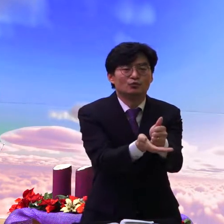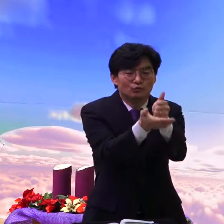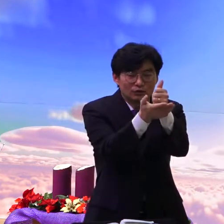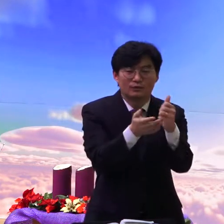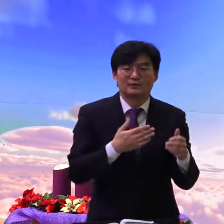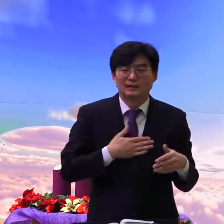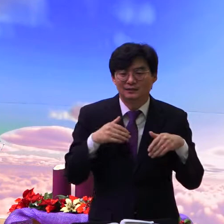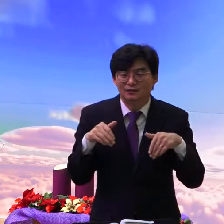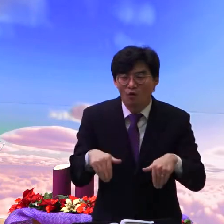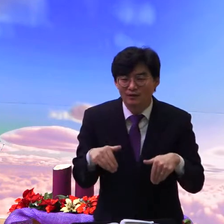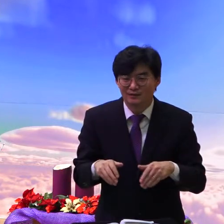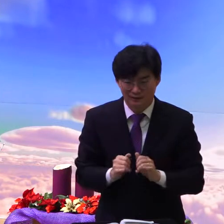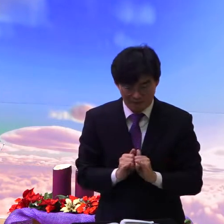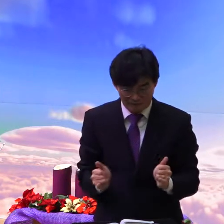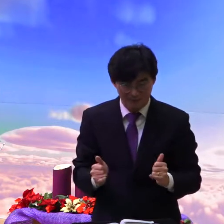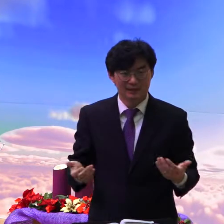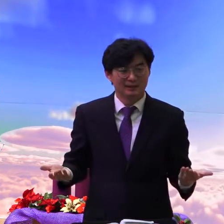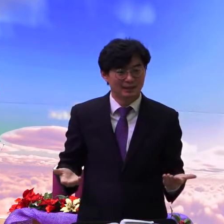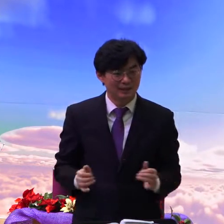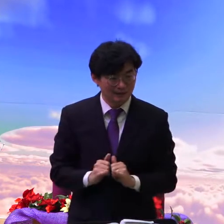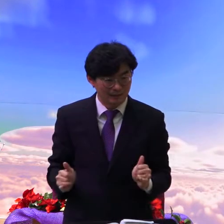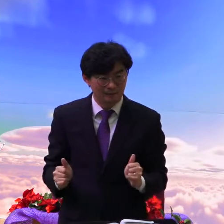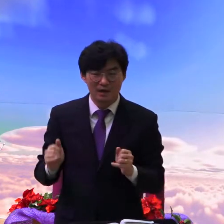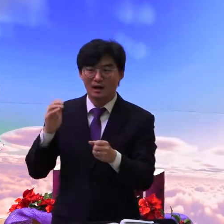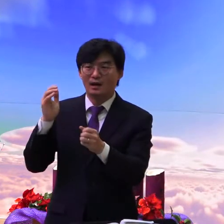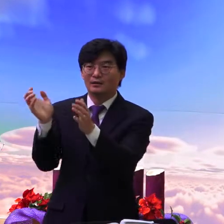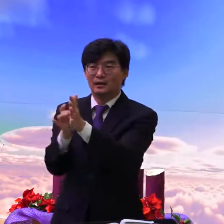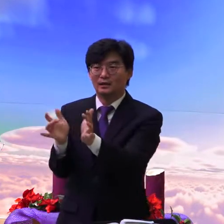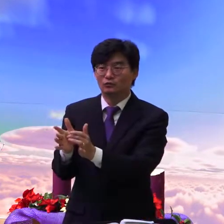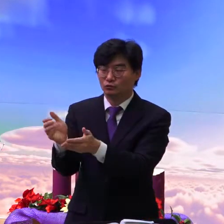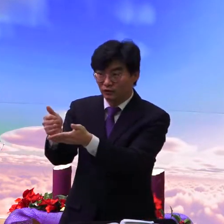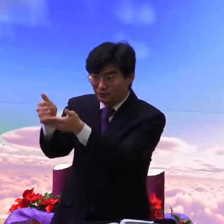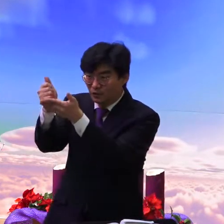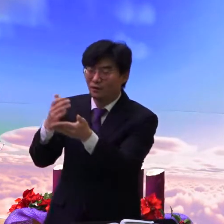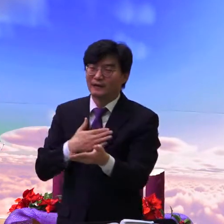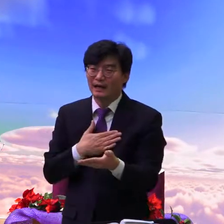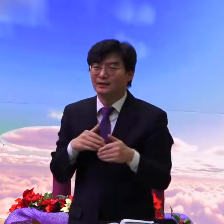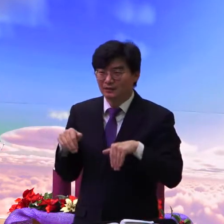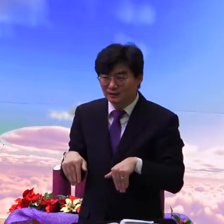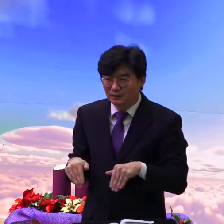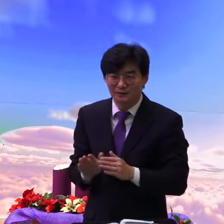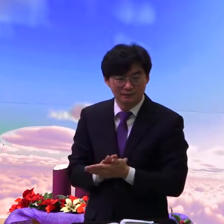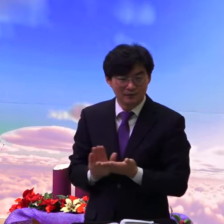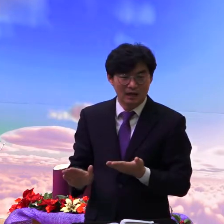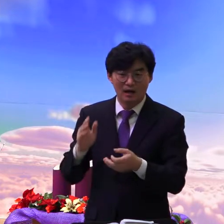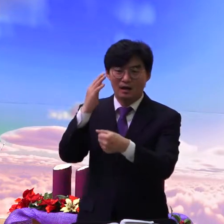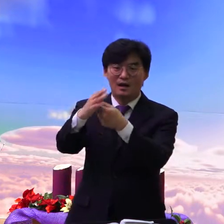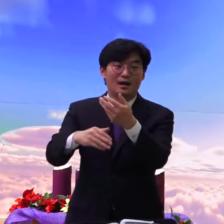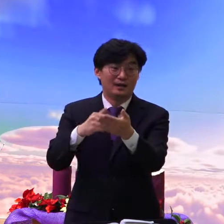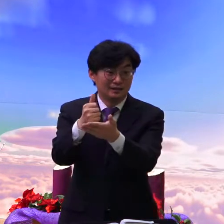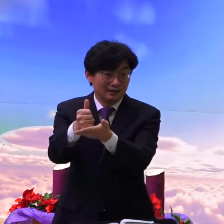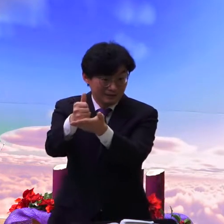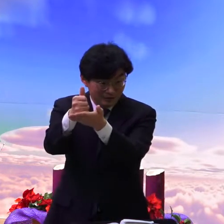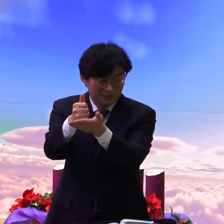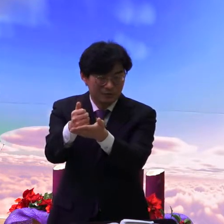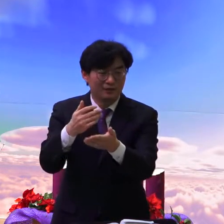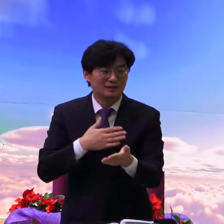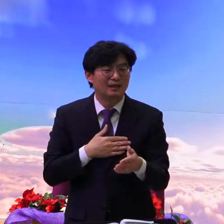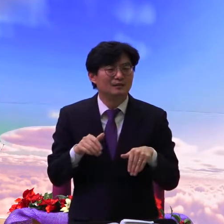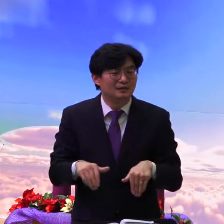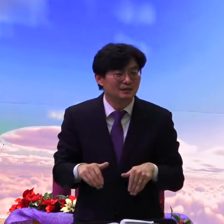이해하시면 됩니다. 예수님도 이야기를 하셨는데요. 마태복음 20장에 보면 예수님께서 서로 높은 자가 되려고